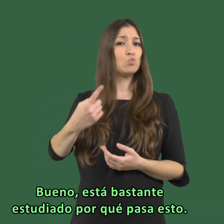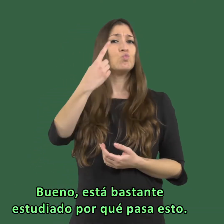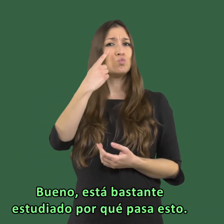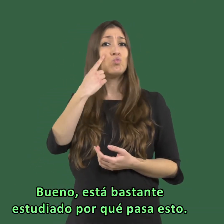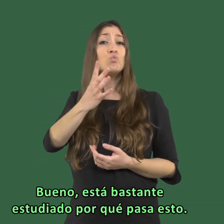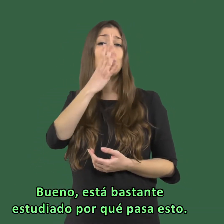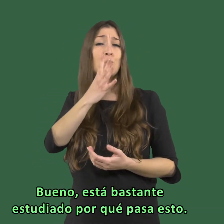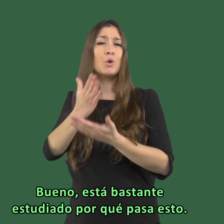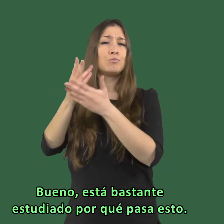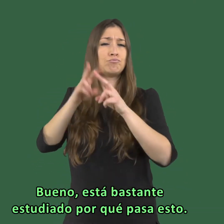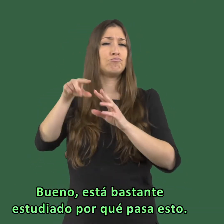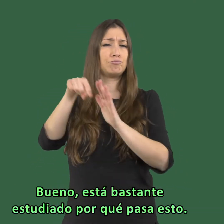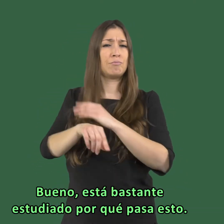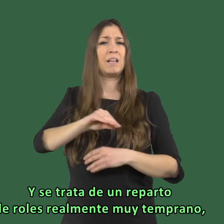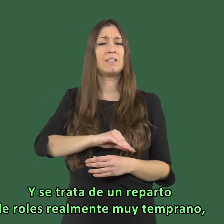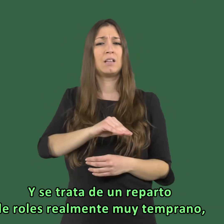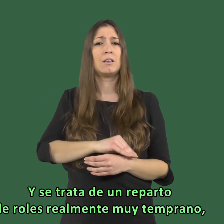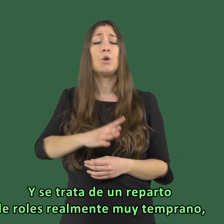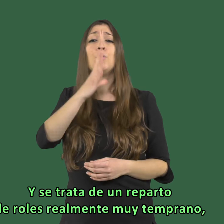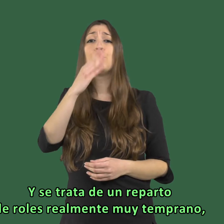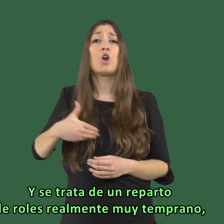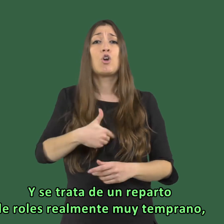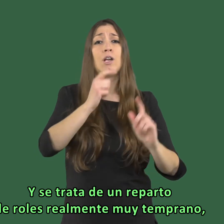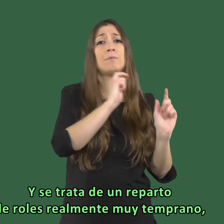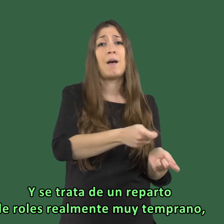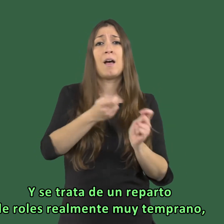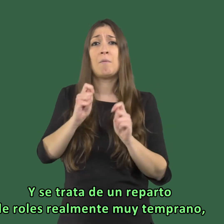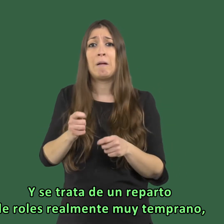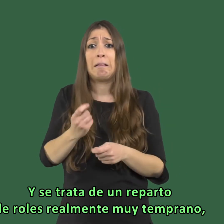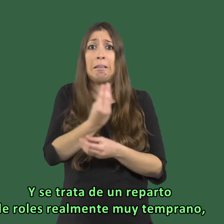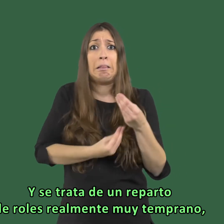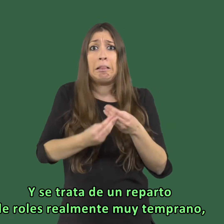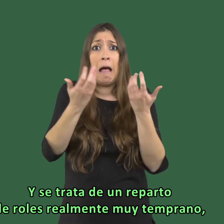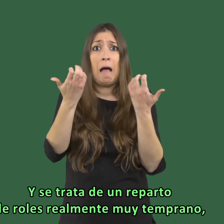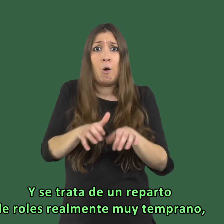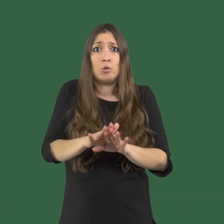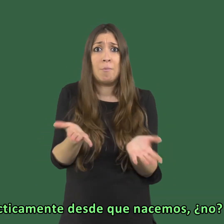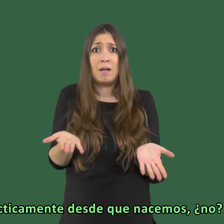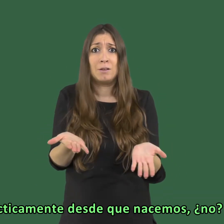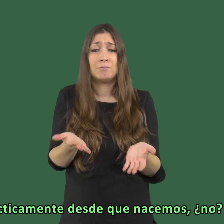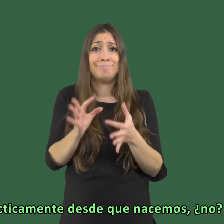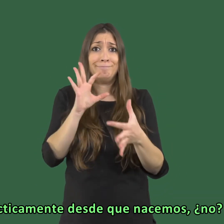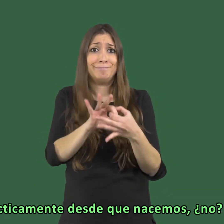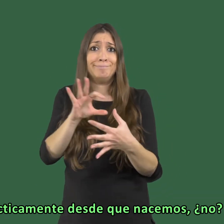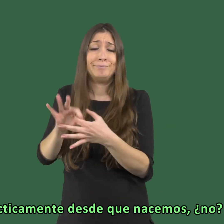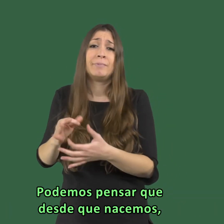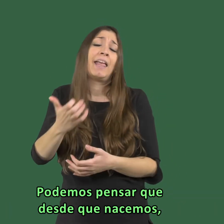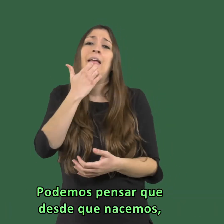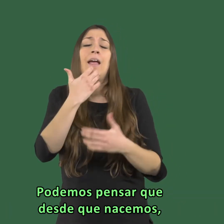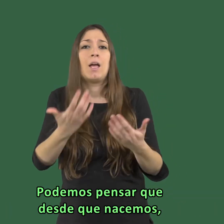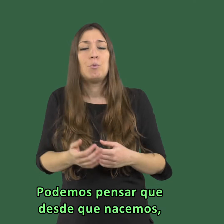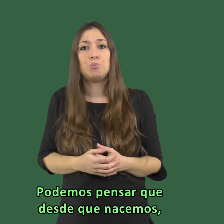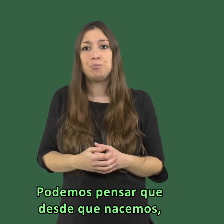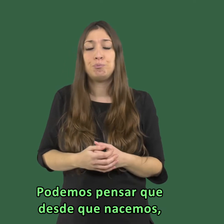está bastante estudiado por qué pasa esto y se trata de un reparto de roles realmente muy, muy temprano, prácticamente desde que nacemos, ¿no?